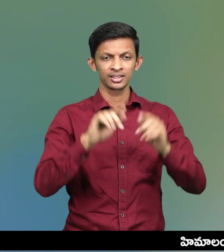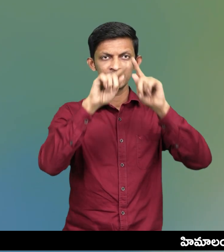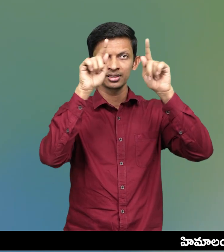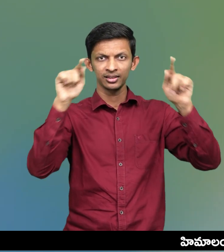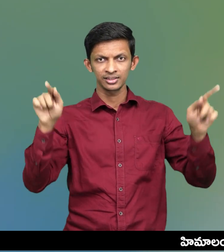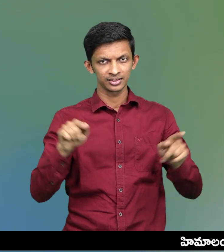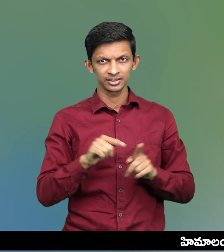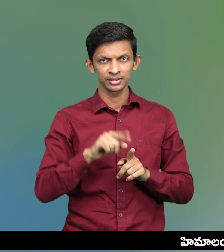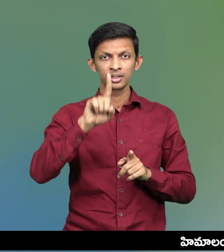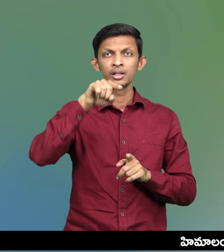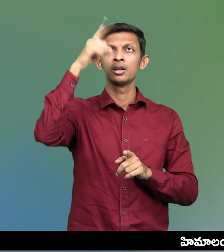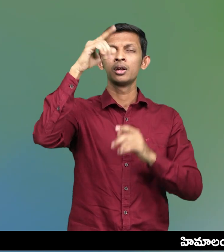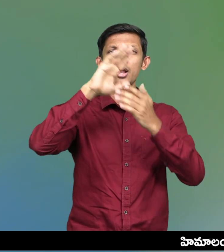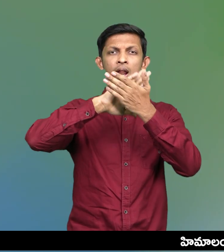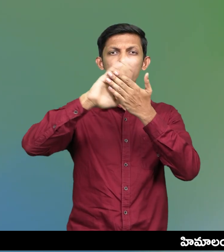హిమాలయ నదులు శాశ్వతమైనవి.